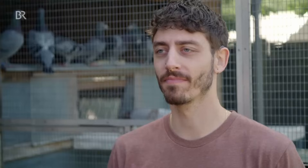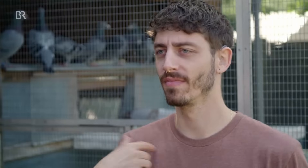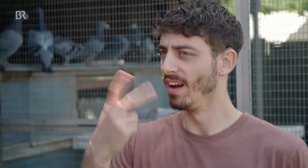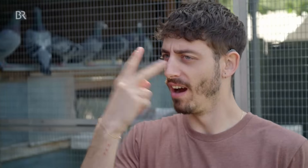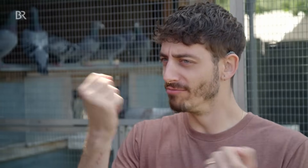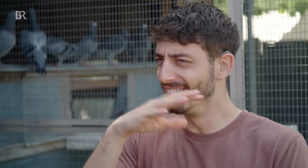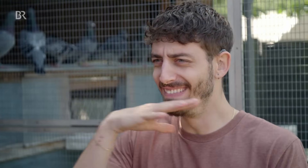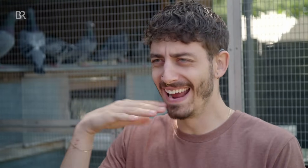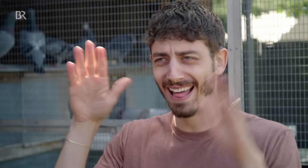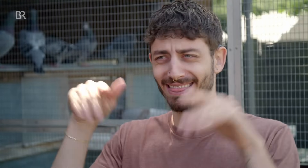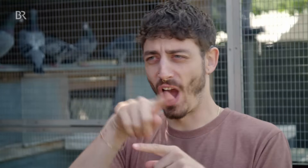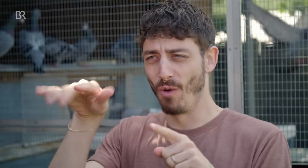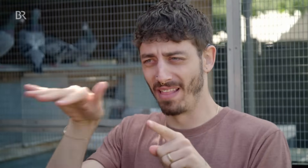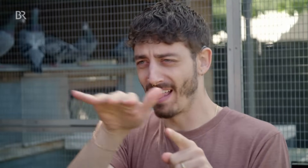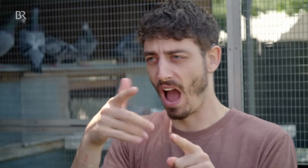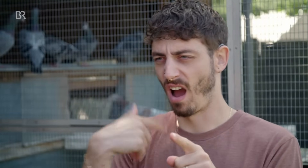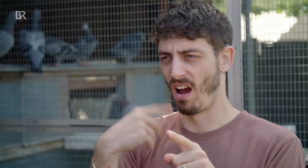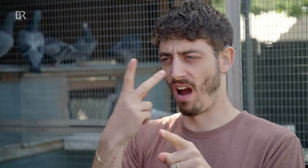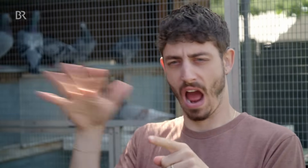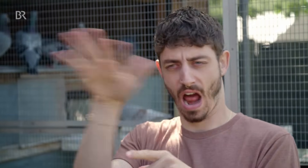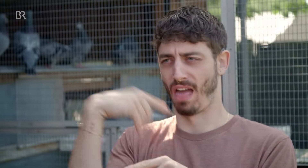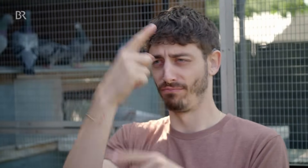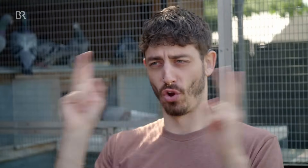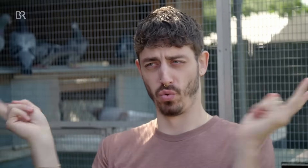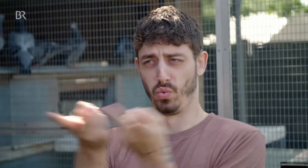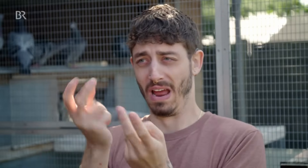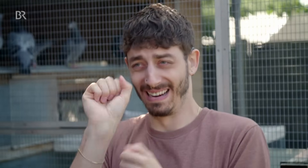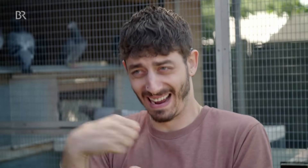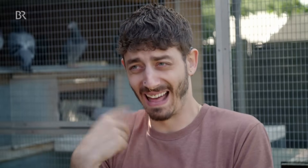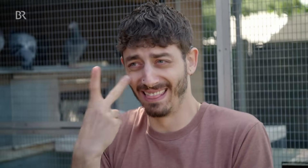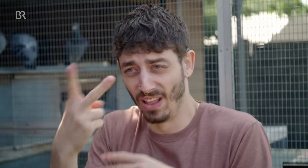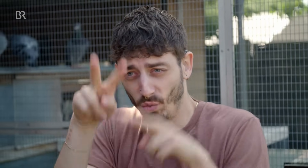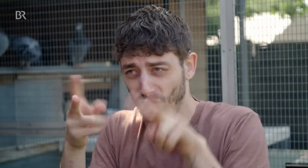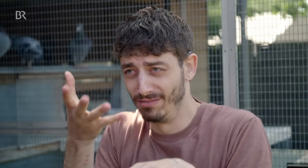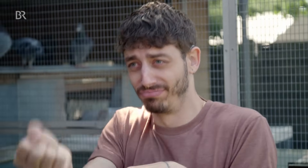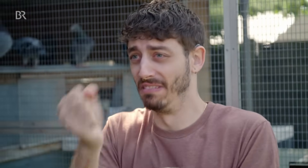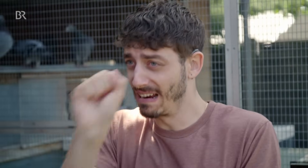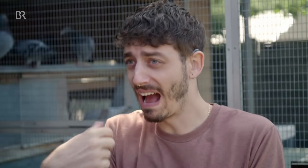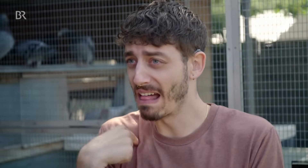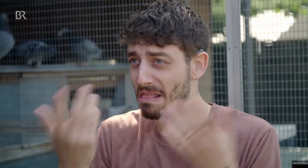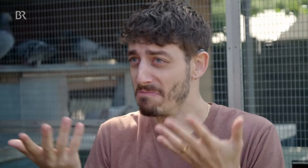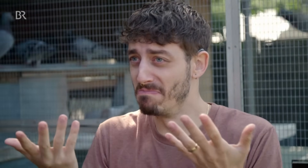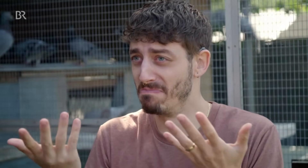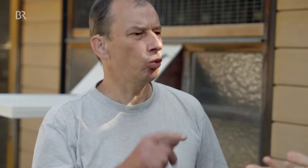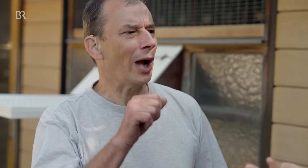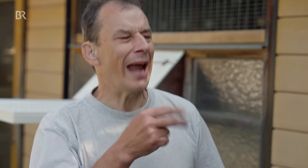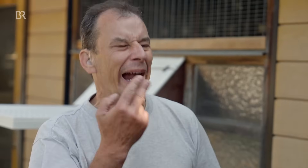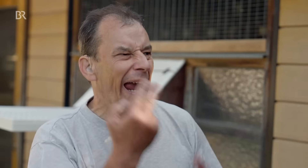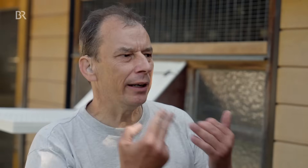Du hast ja echt viele Tauben, aber die schauen für mich alle ungefähr gleich aus. Kann man die überhaupt irgendwie voneinander unterscheiden? Klar, du kannst dir die